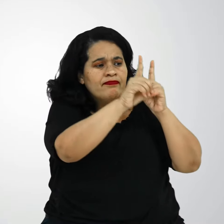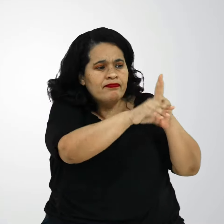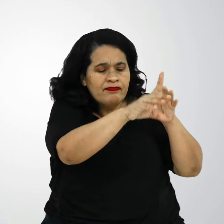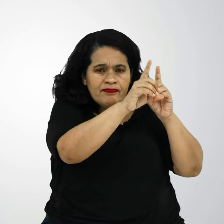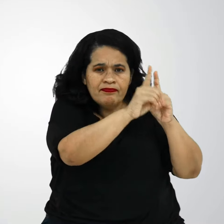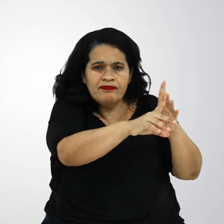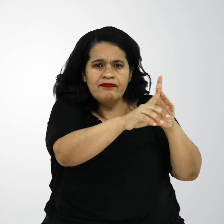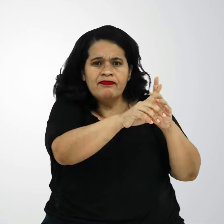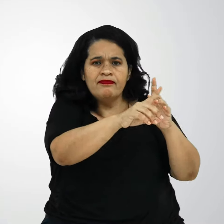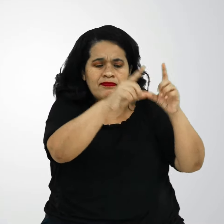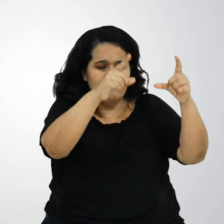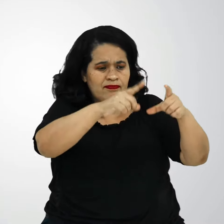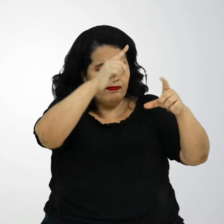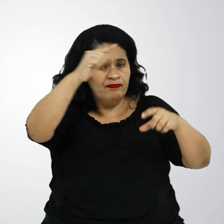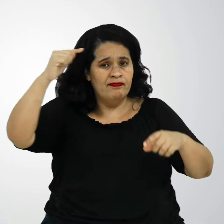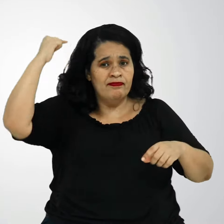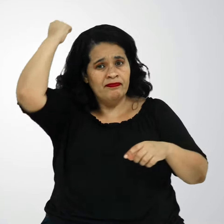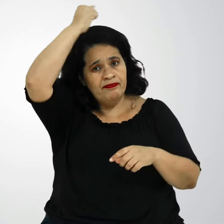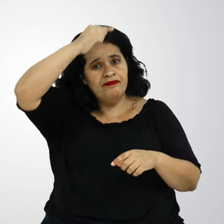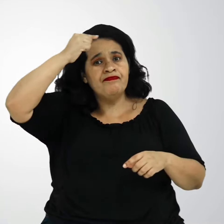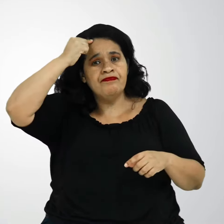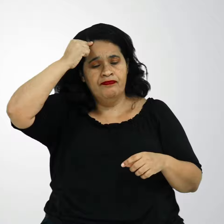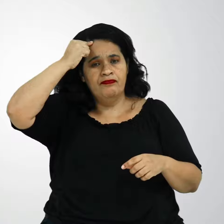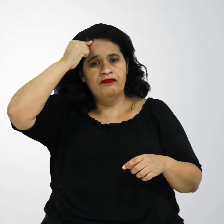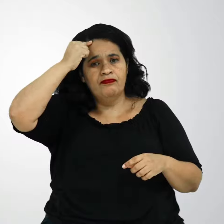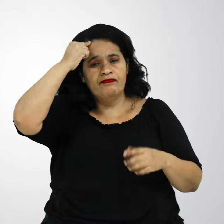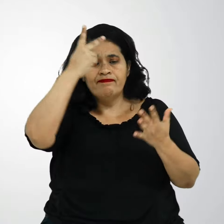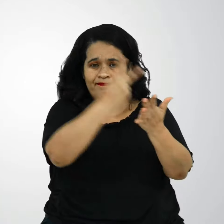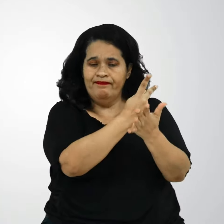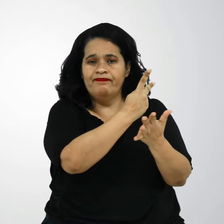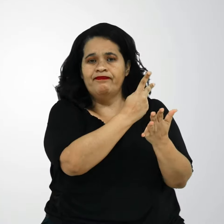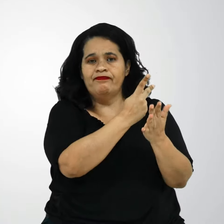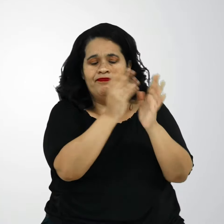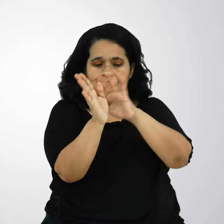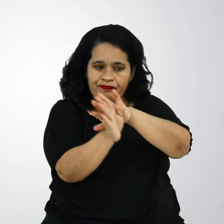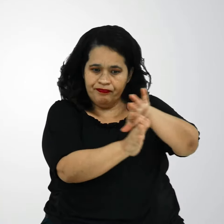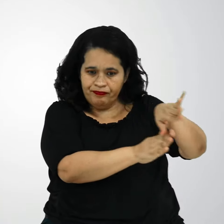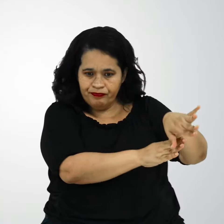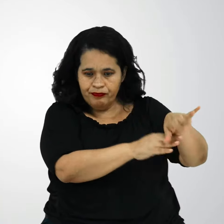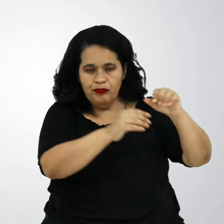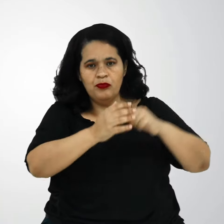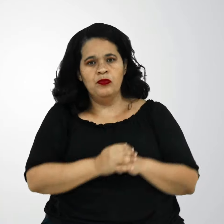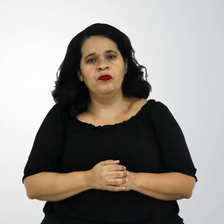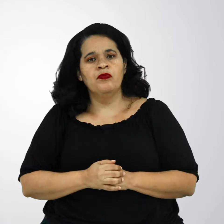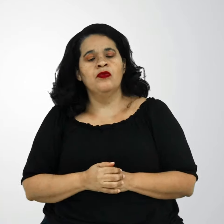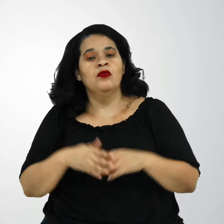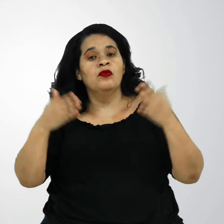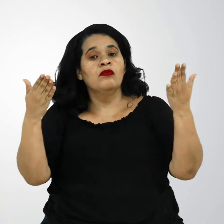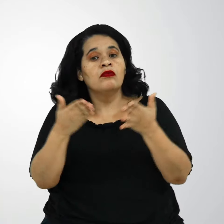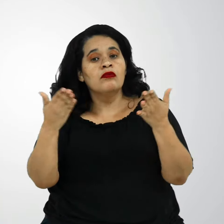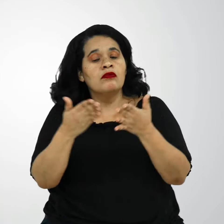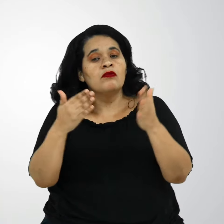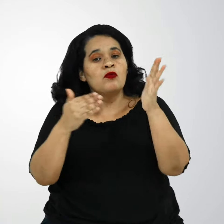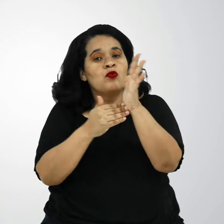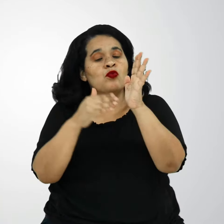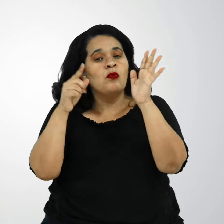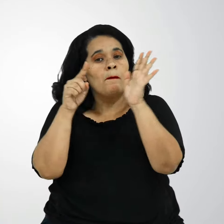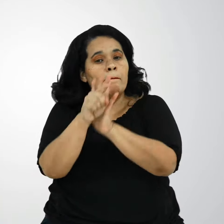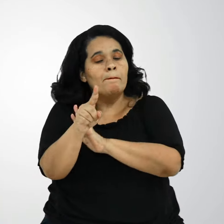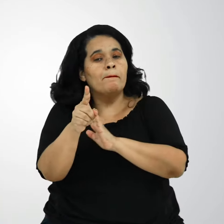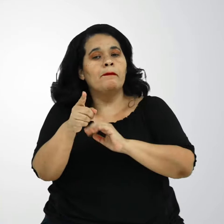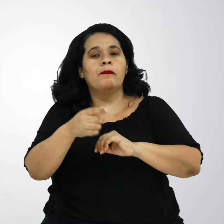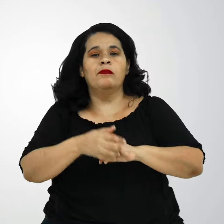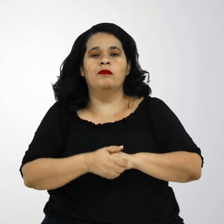do santuário pregada pela Igreja Adventista do Sétimo Dia. Mas é isso, gente. Vamos aqui para a nossa última questão. Hoje o papo tá